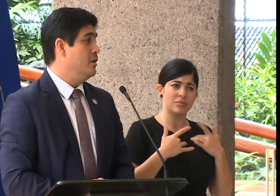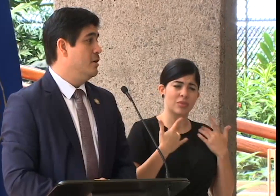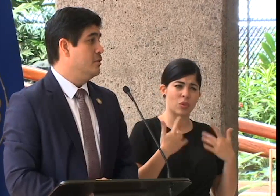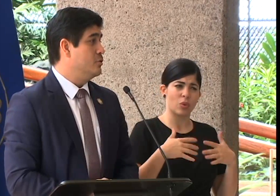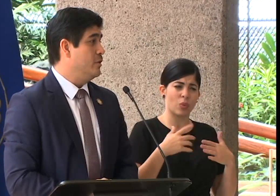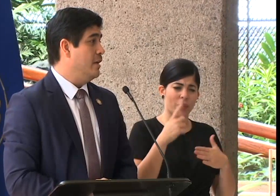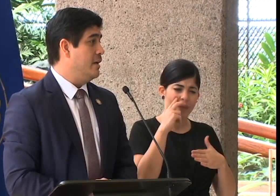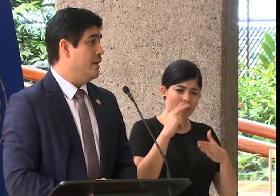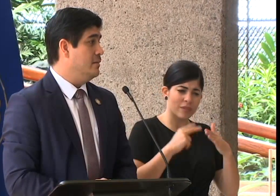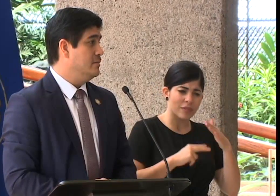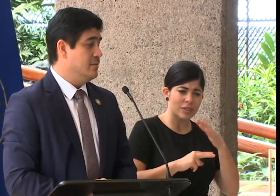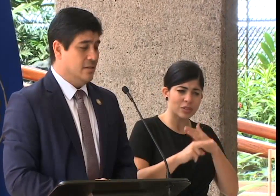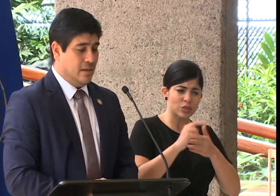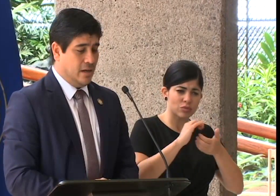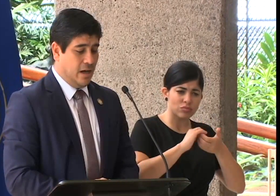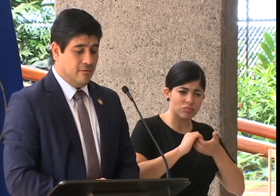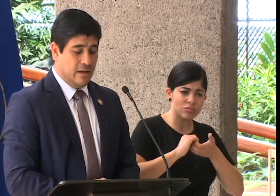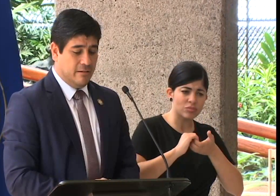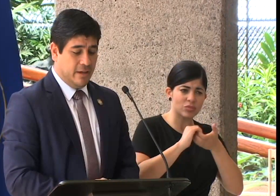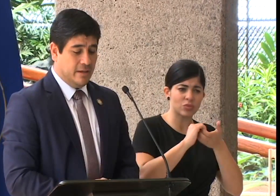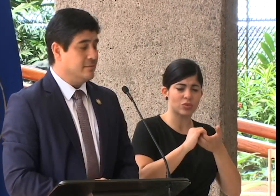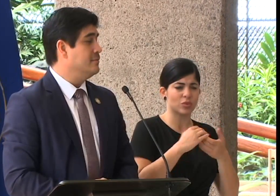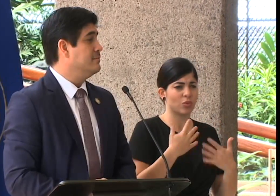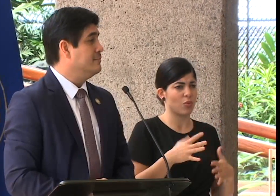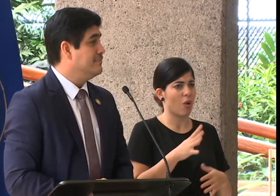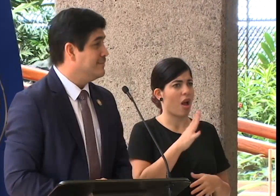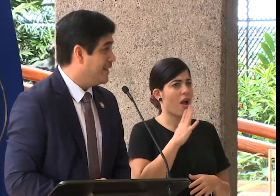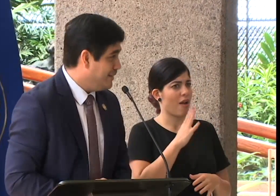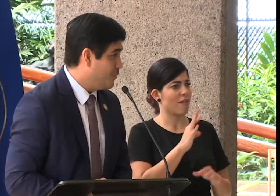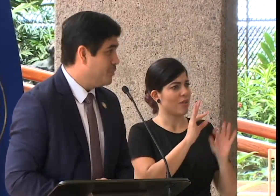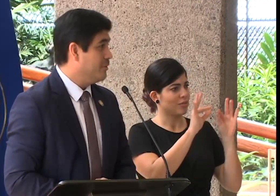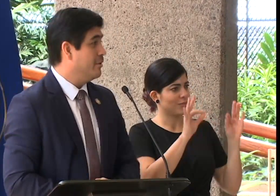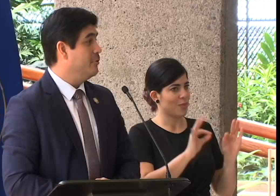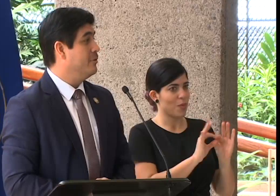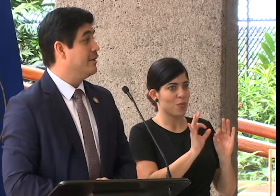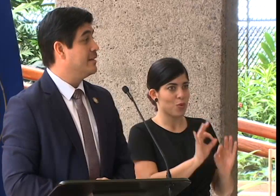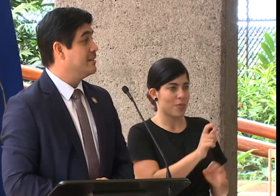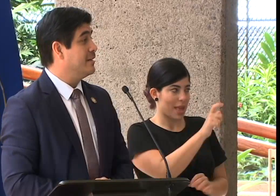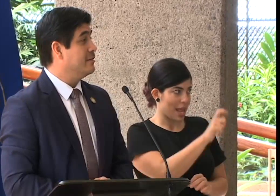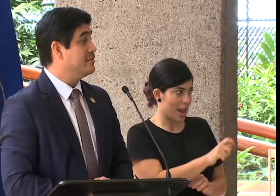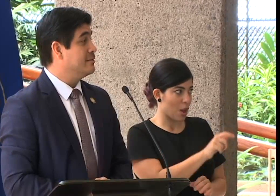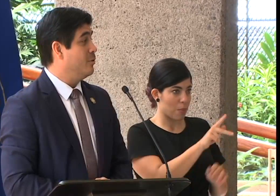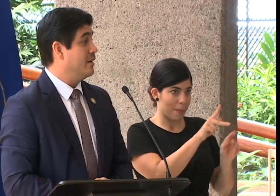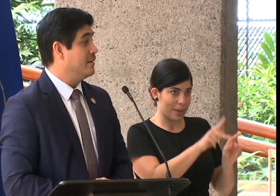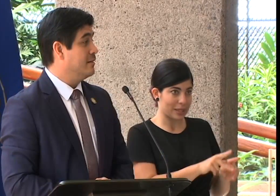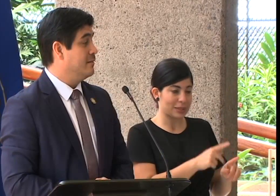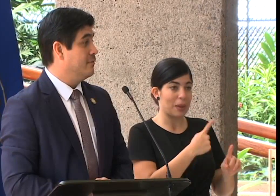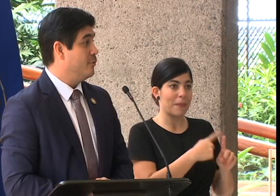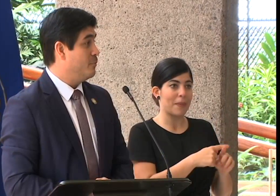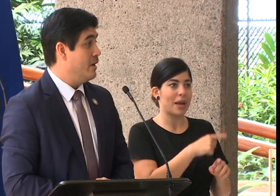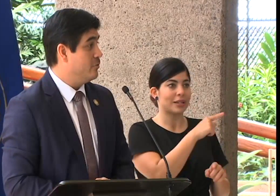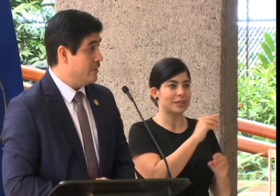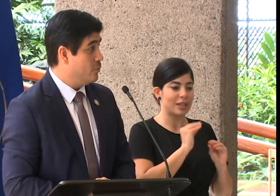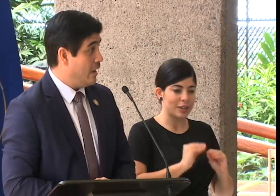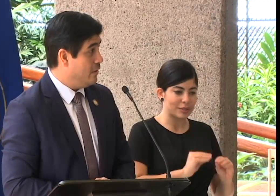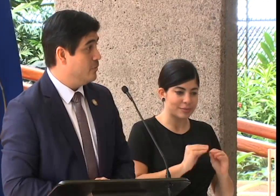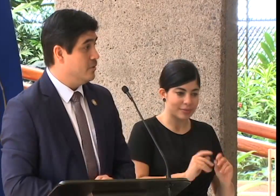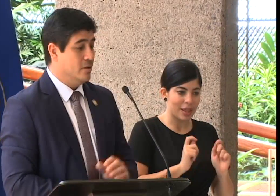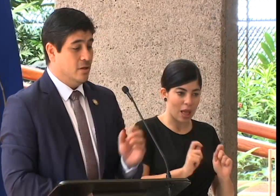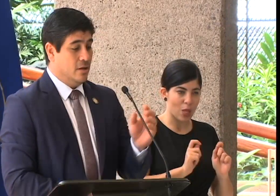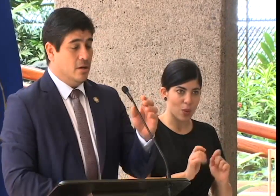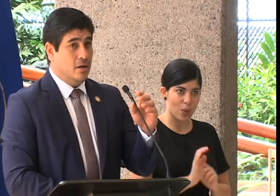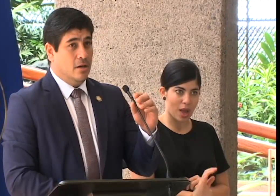visión solidaria, habla bien de él como individuo y de quienes lo han formado y